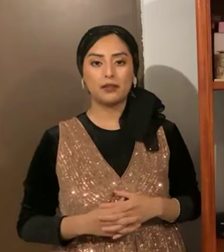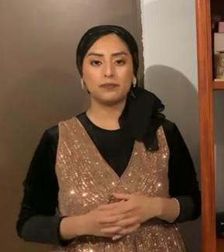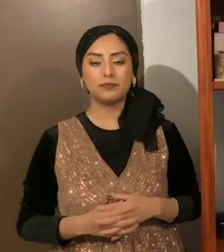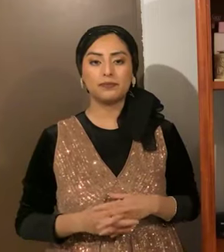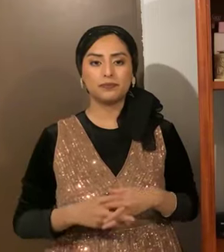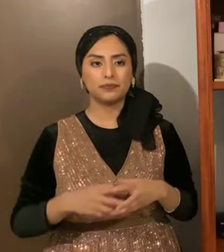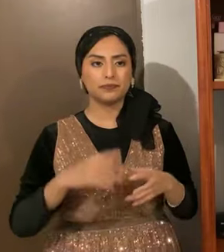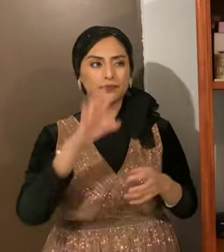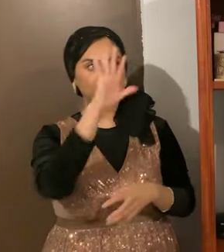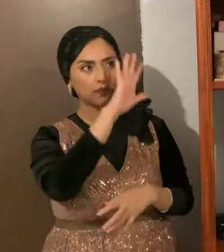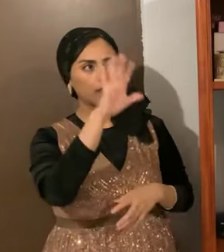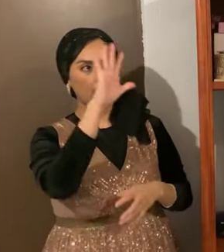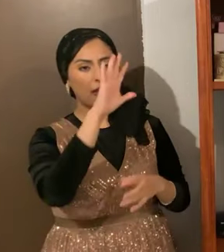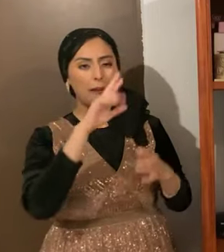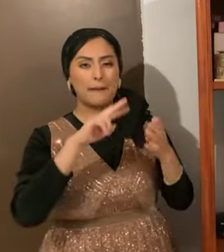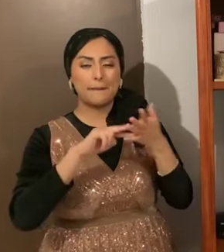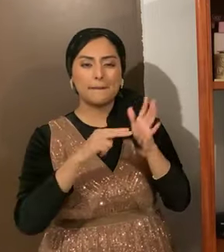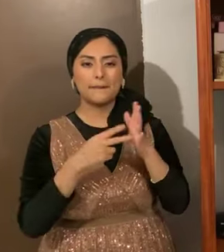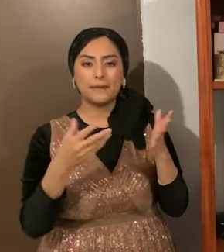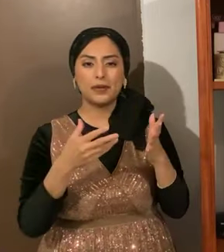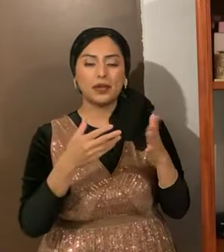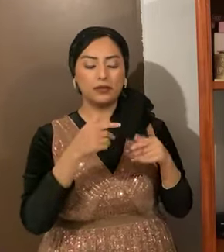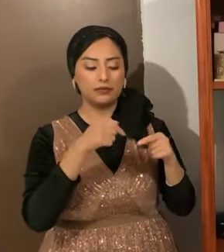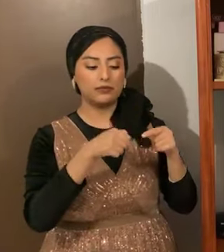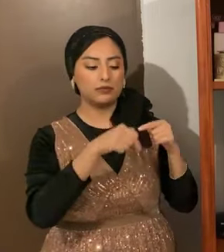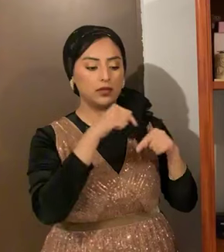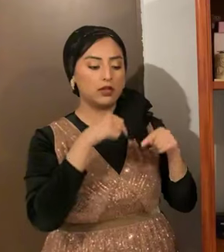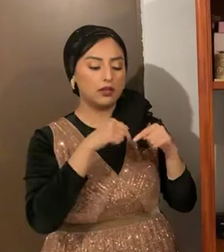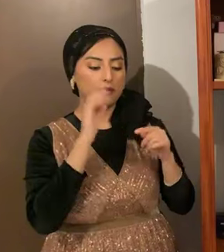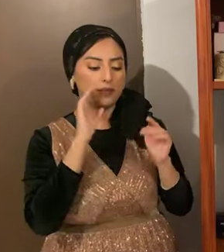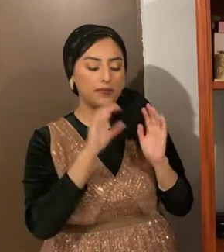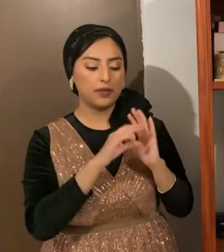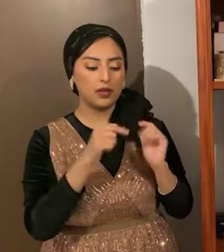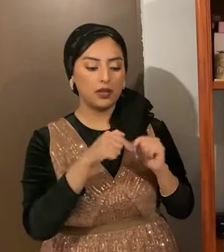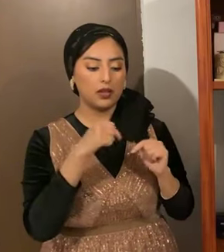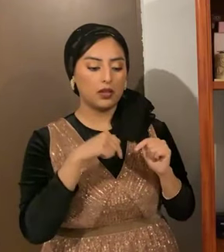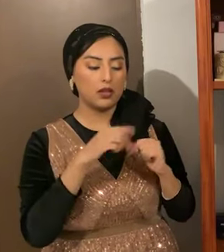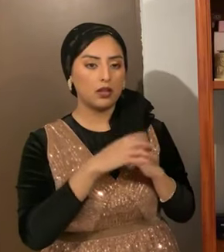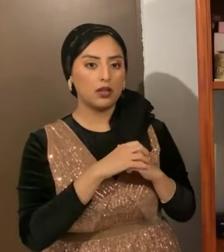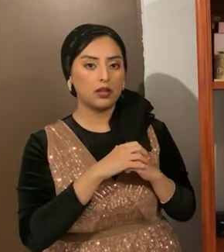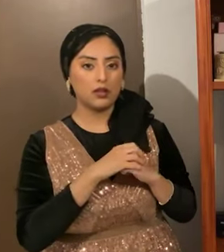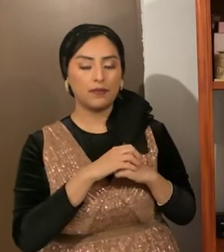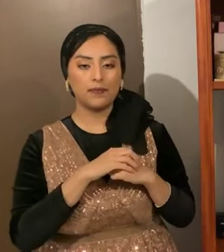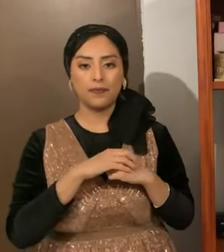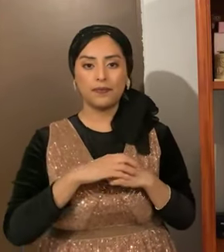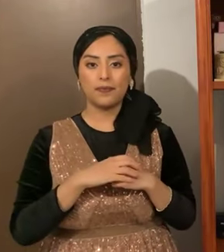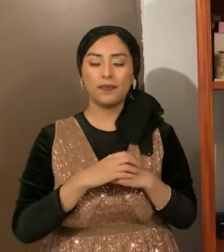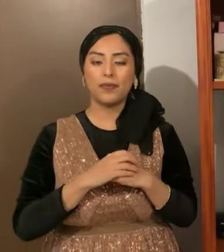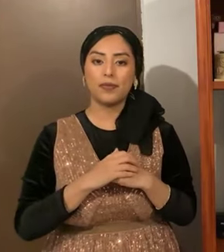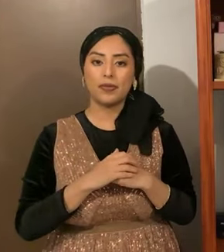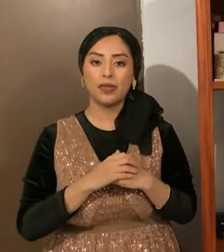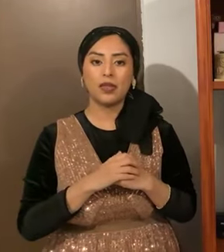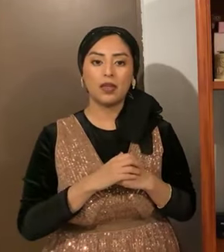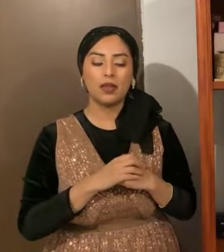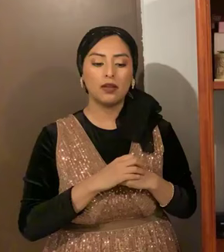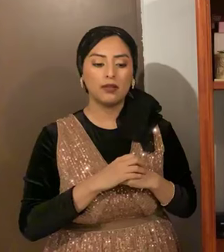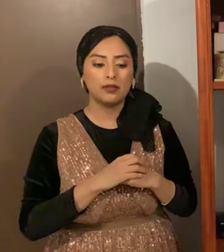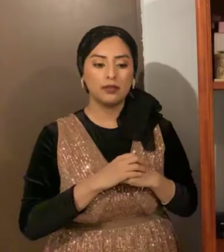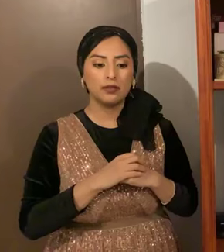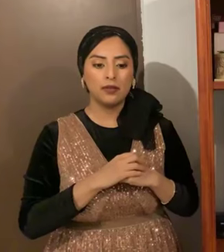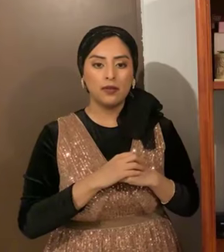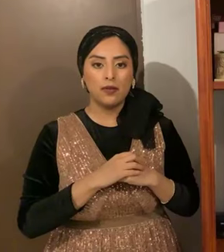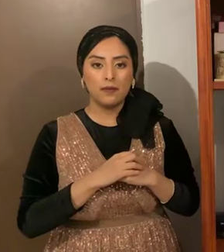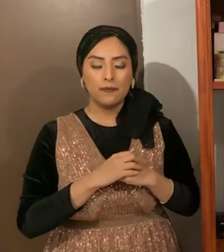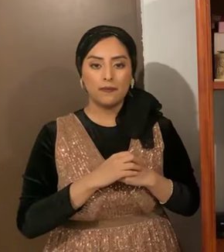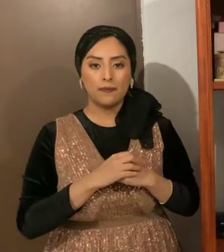nos está diciendo este eclipse? Vamos al anterior, Rubén Luis, por favor. Ahí encontramos entonces el centro.